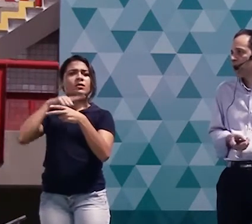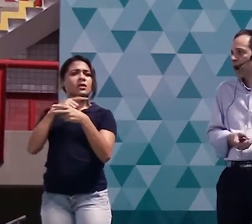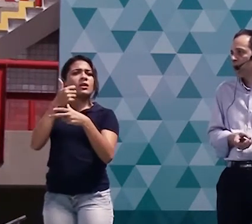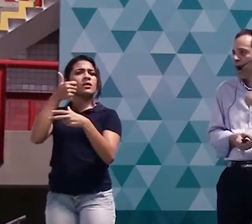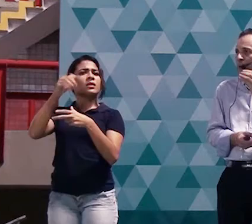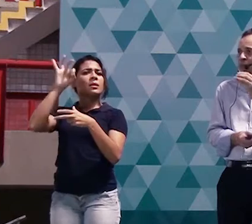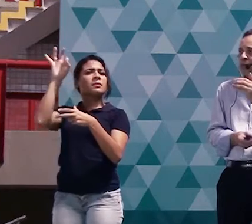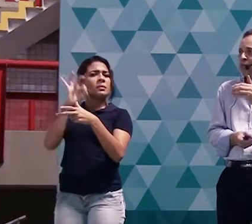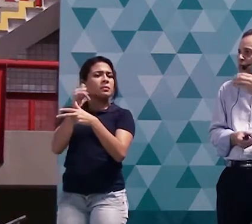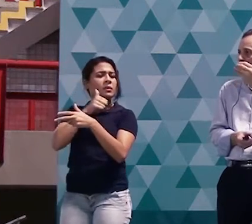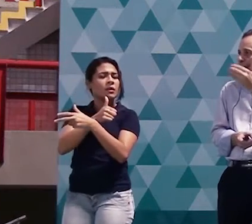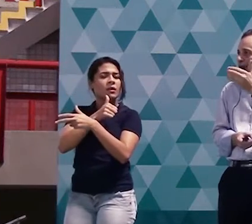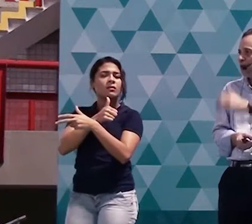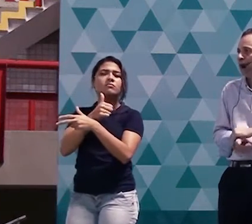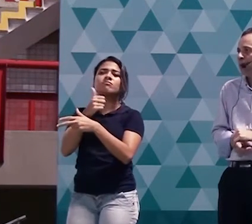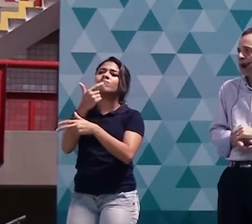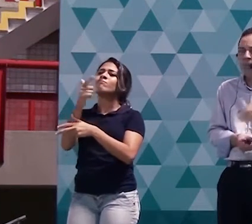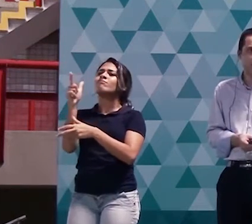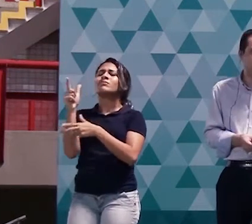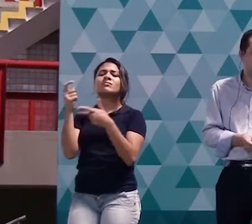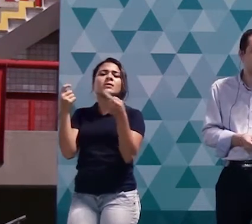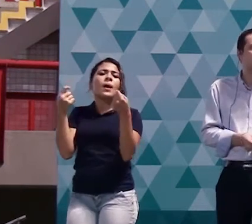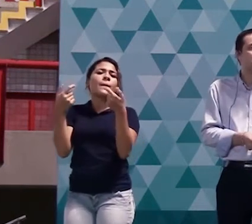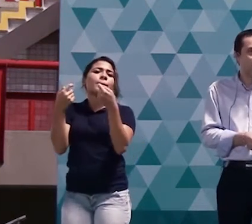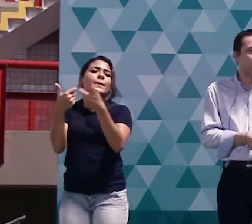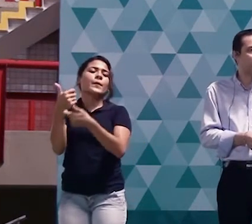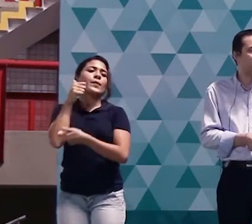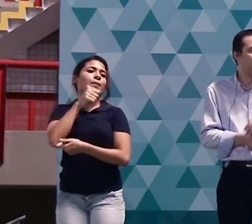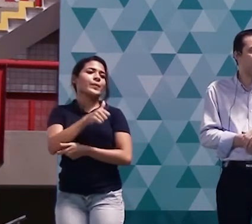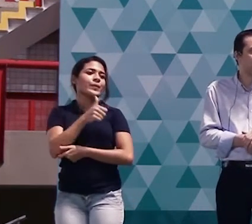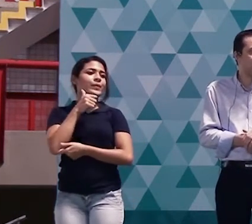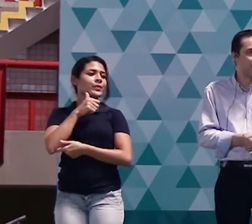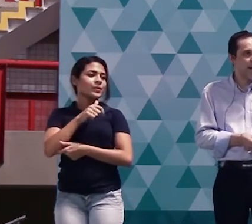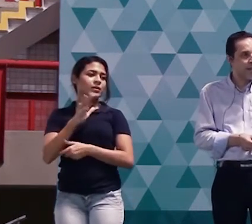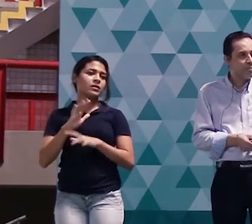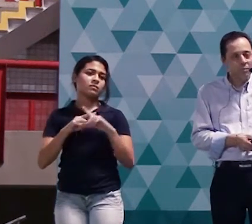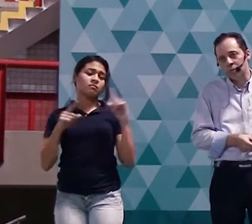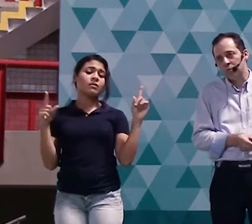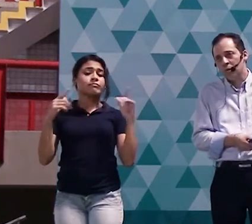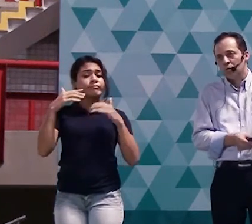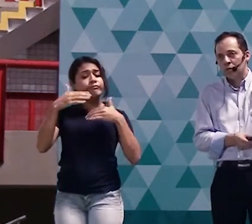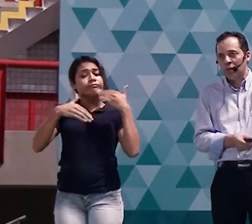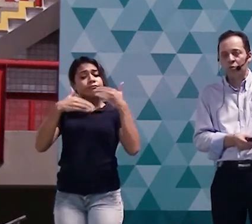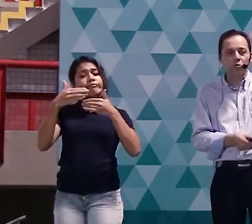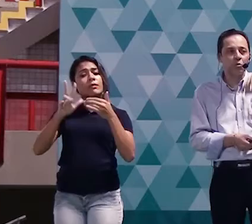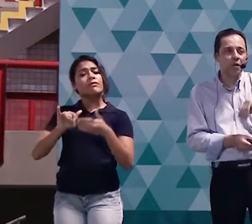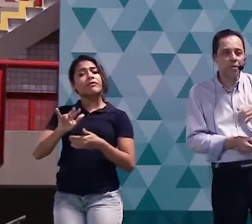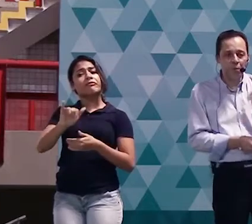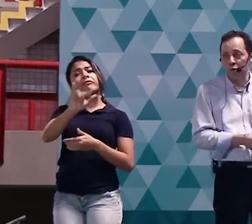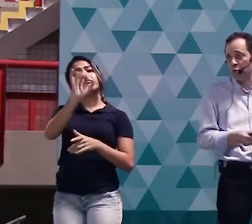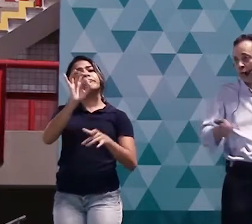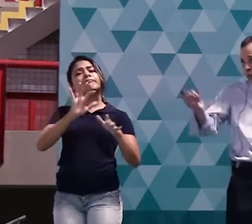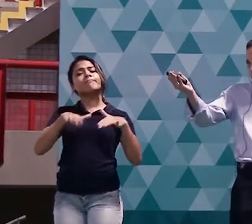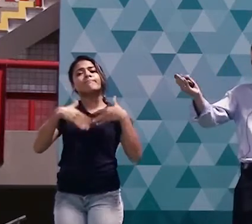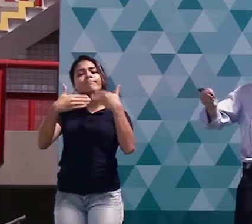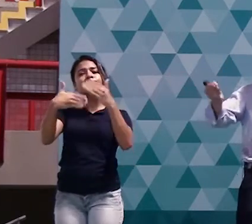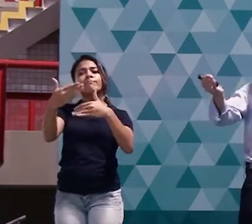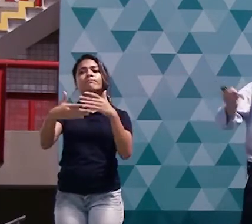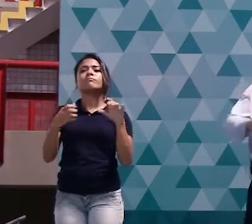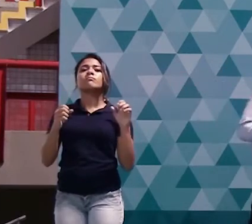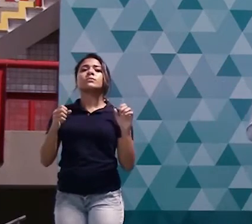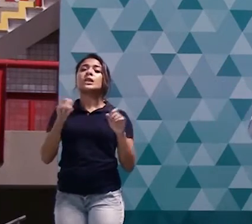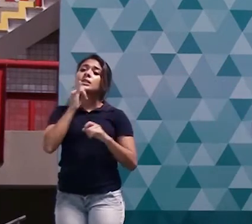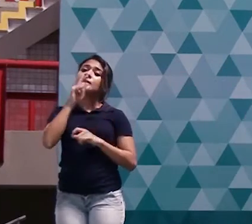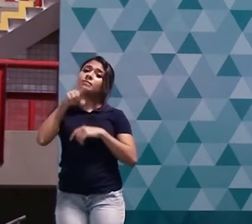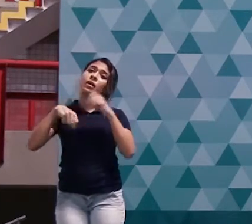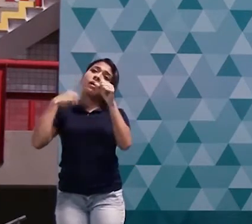mulheres. Uma representação ínfima. Mas é lógico, pelo menos está aparecendo, né? Então, tem tudo aí. Próximo ano vocês estão com a